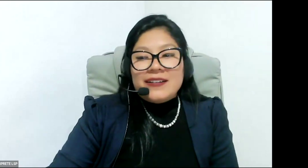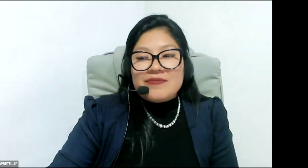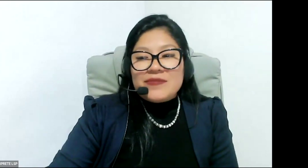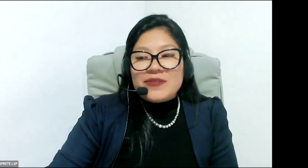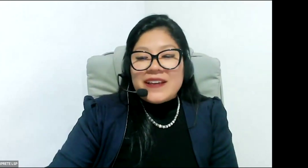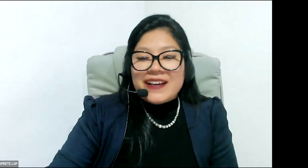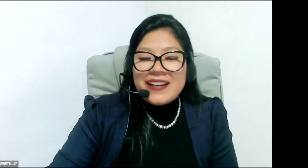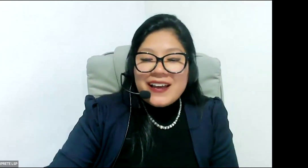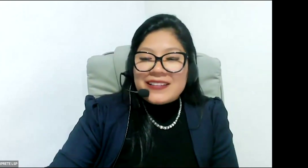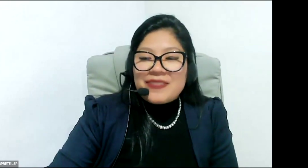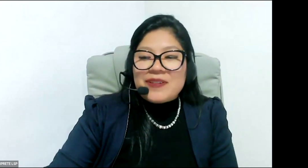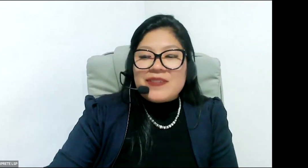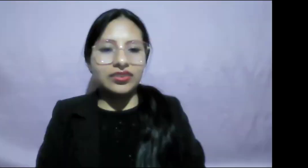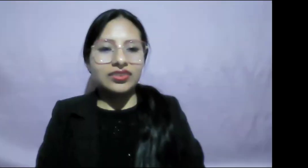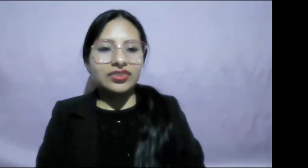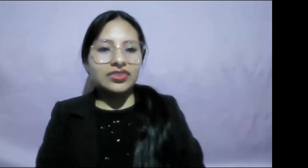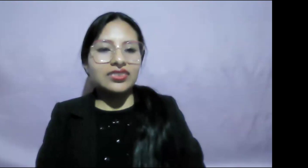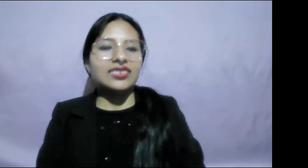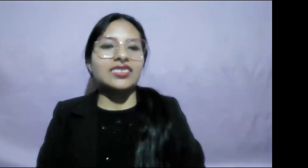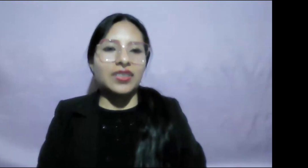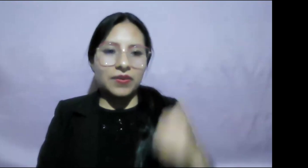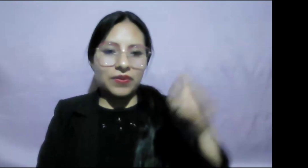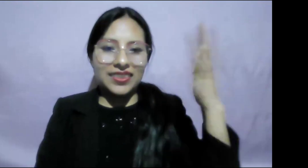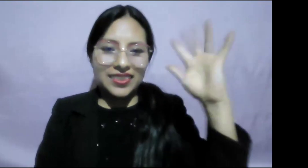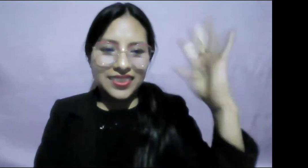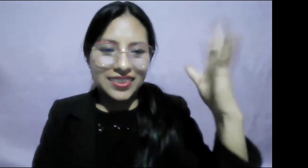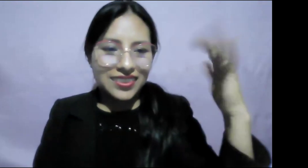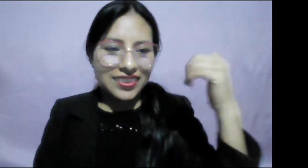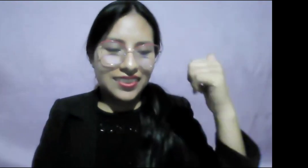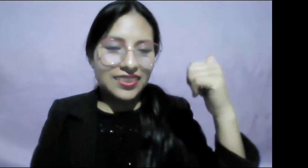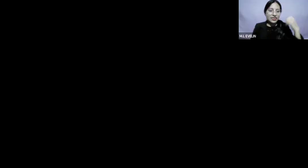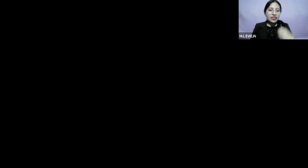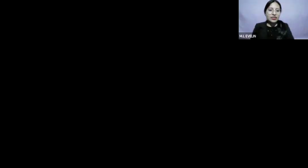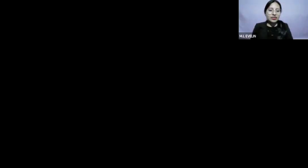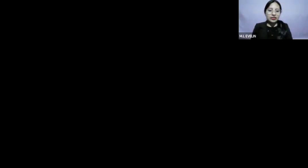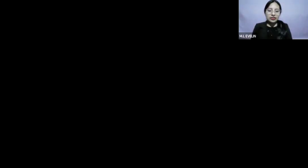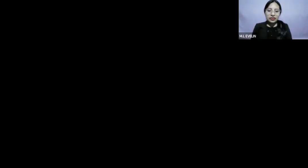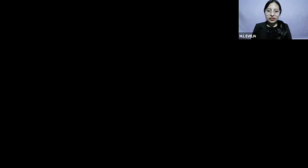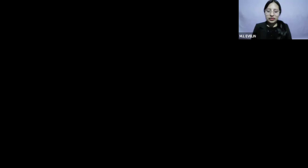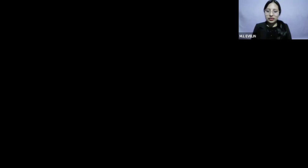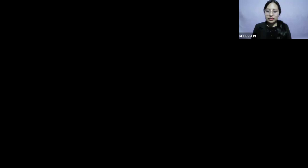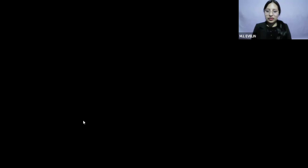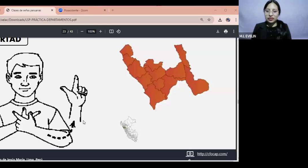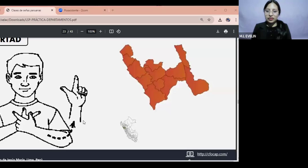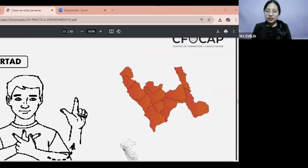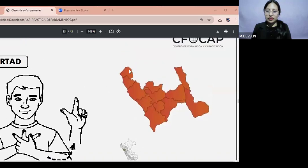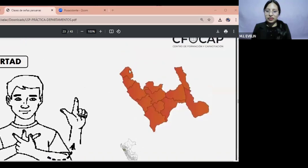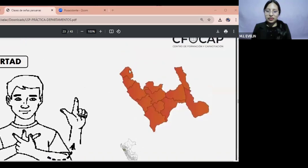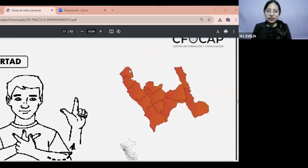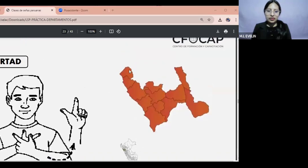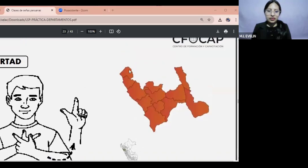Ajá Muy bien gracias Manuel excelente continuamos con